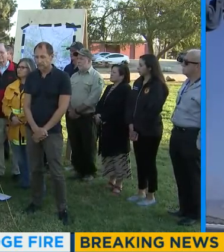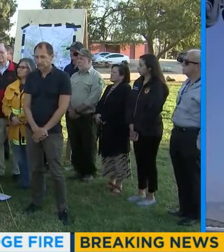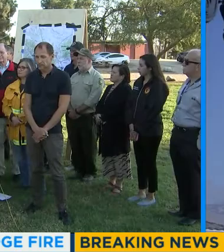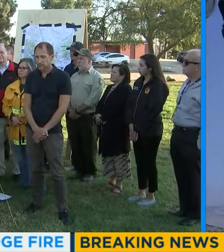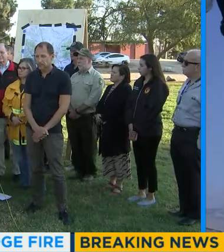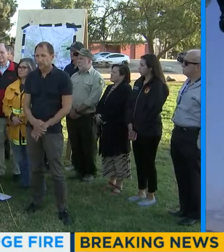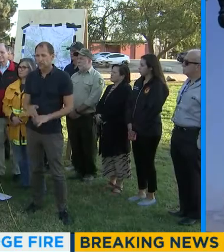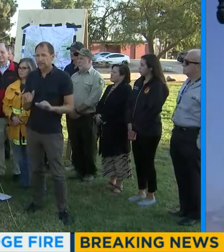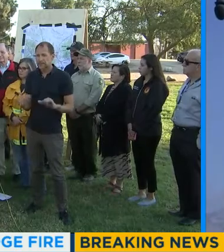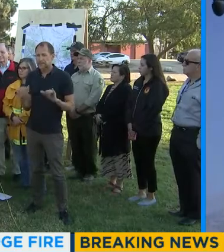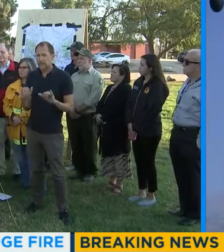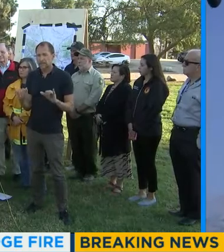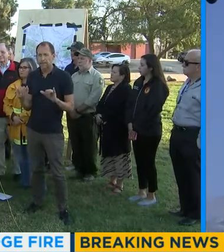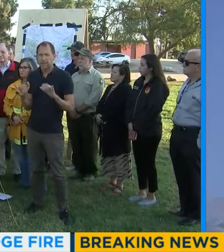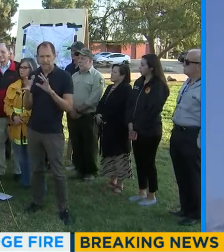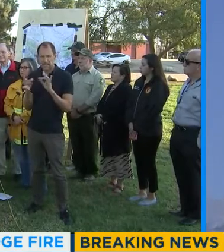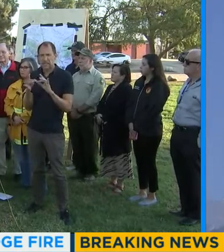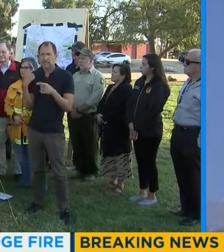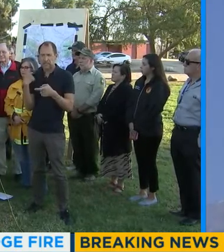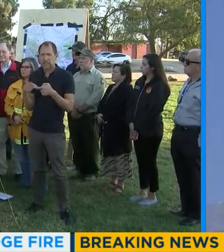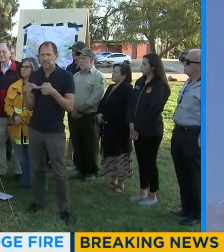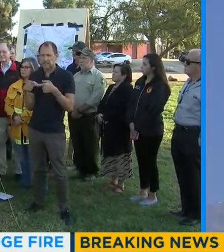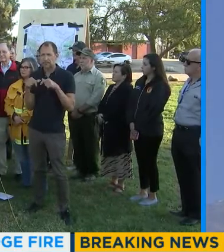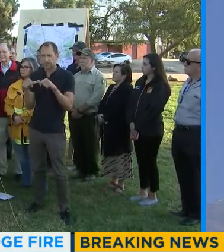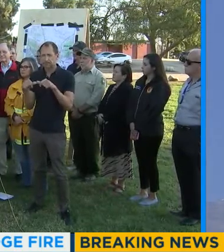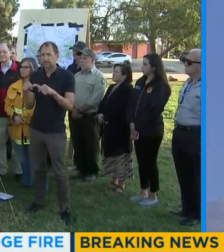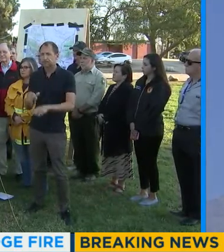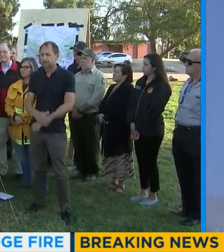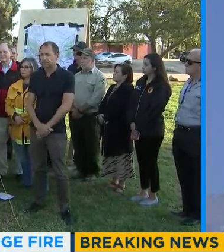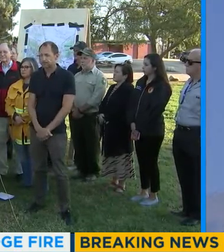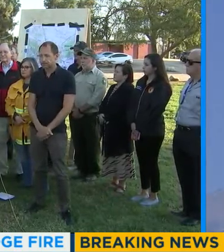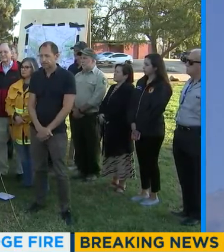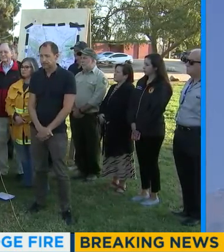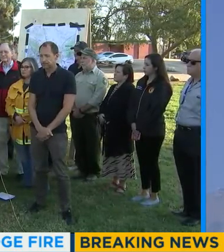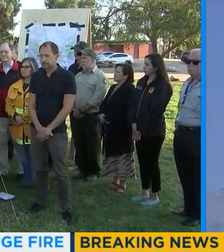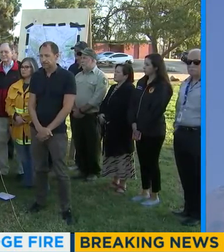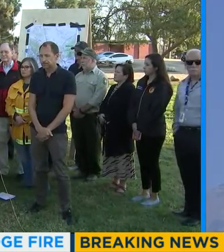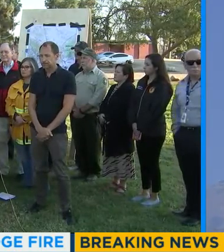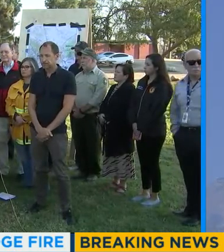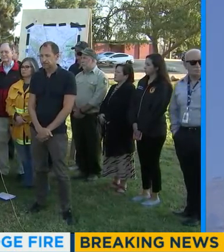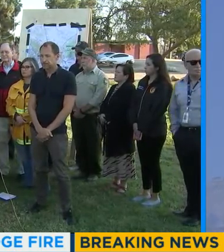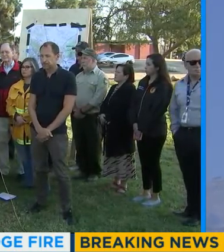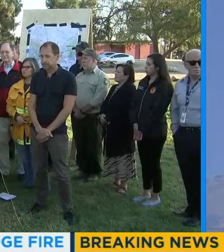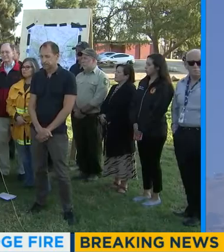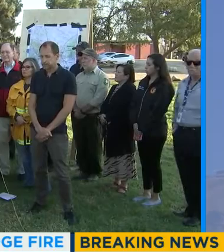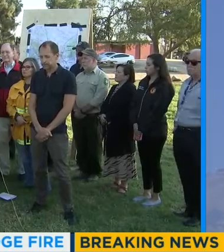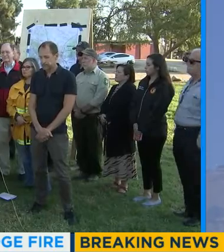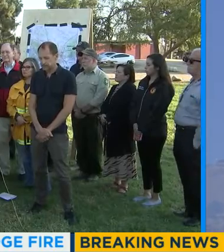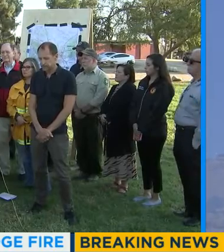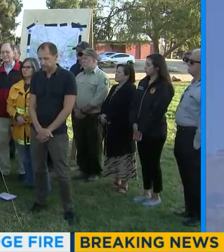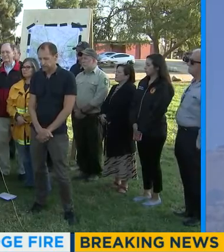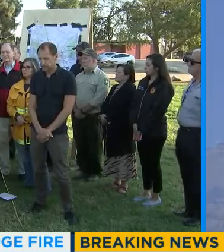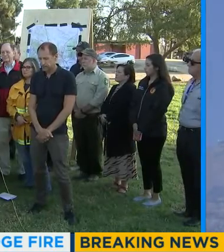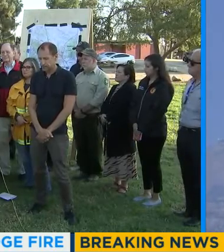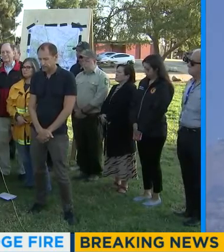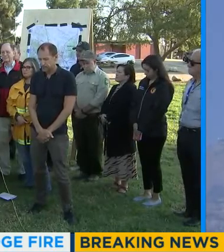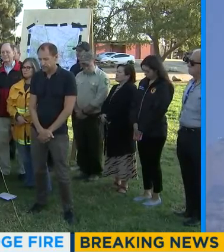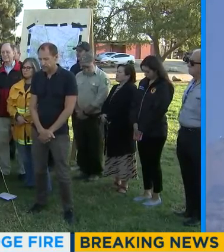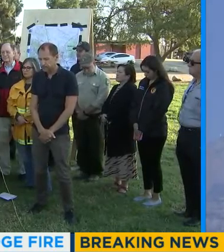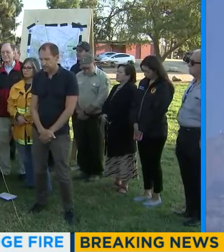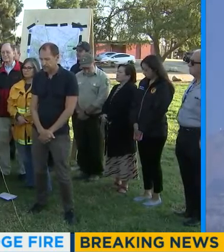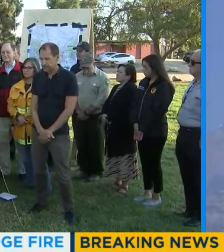trabajando muy duro durante la noche y hoy para proteger a las vidas y los hogares de todos y